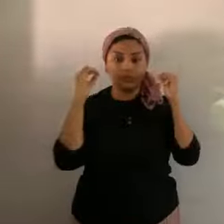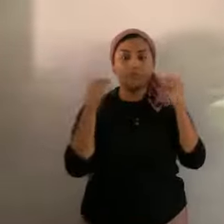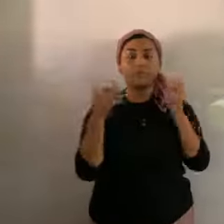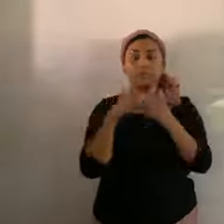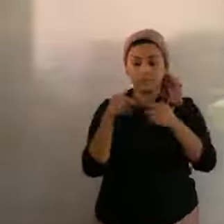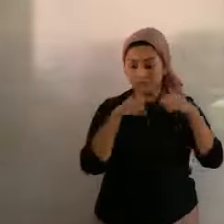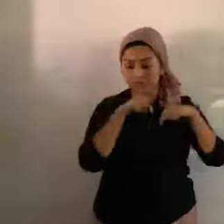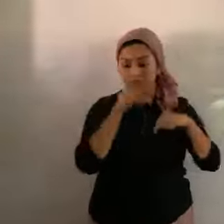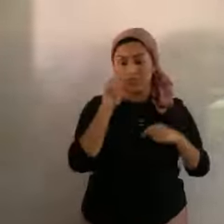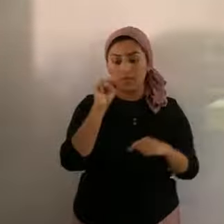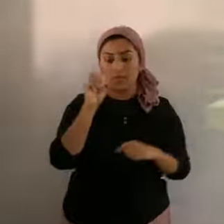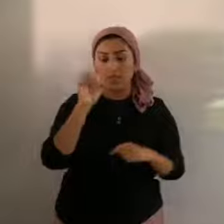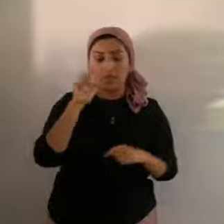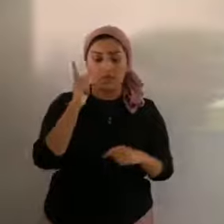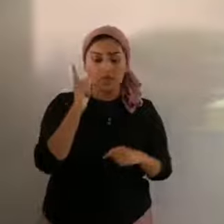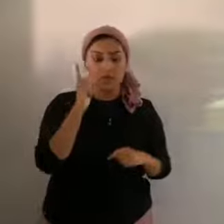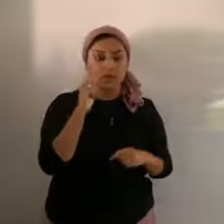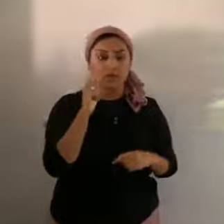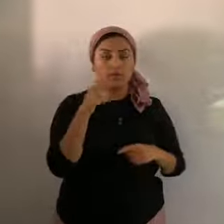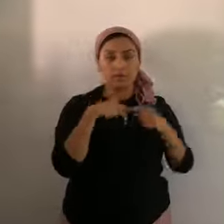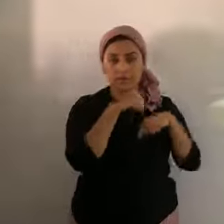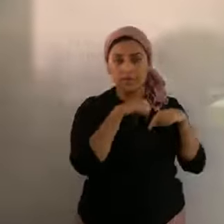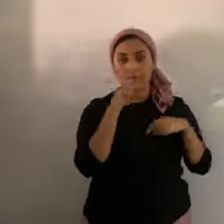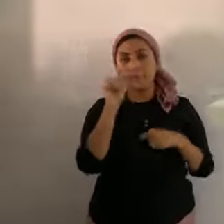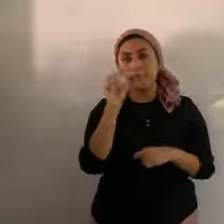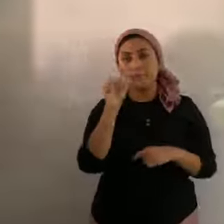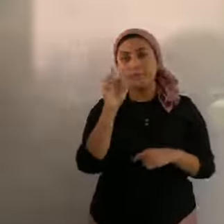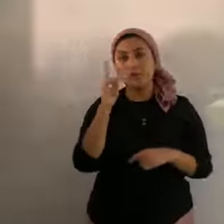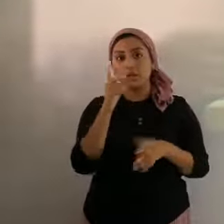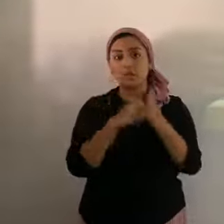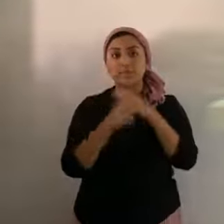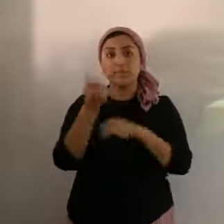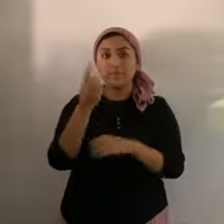Volvemos otra vez a Marcos, por favor, a Marcos 11.